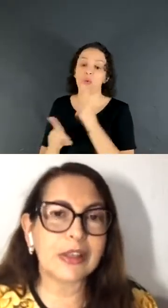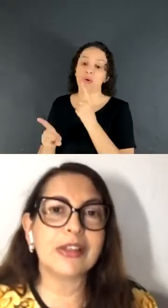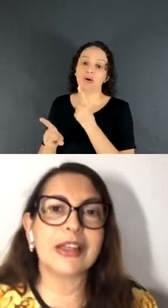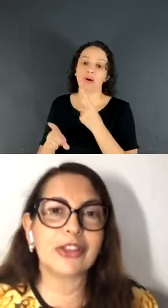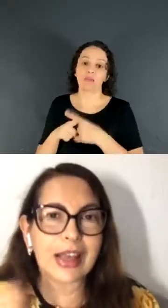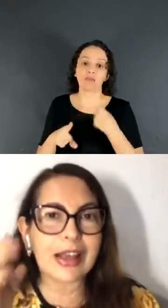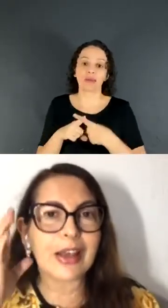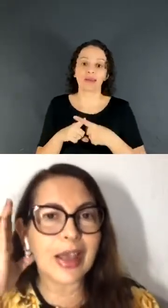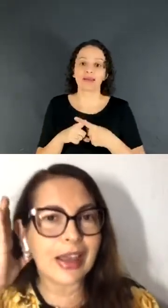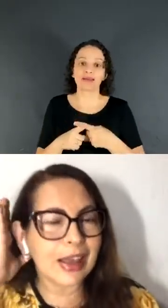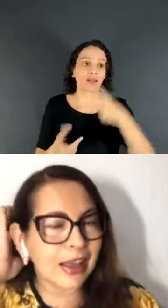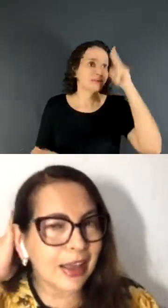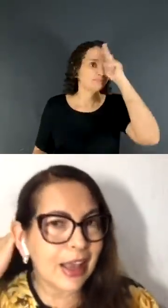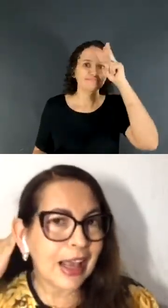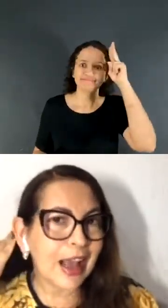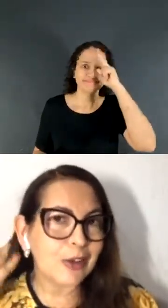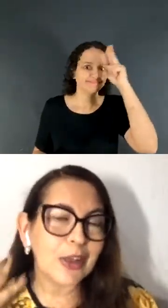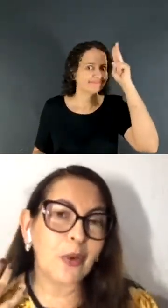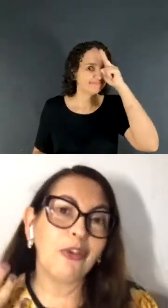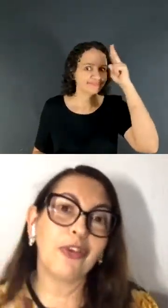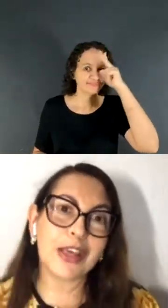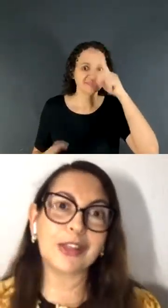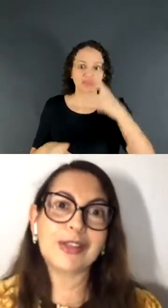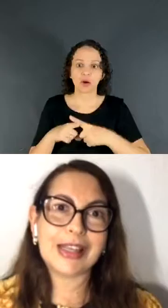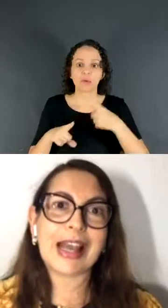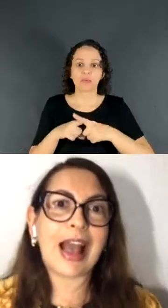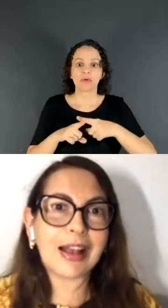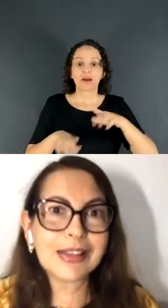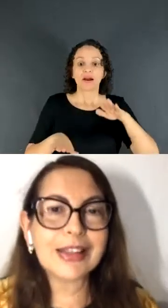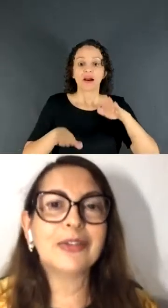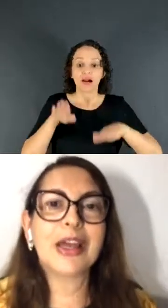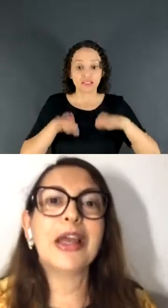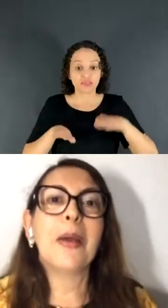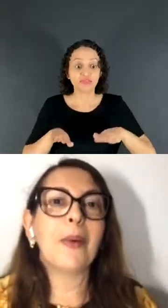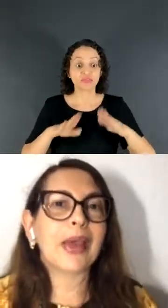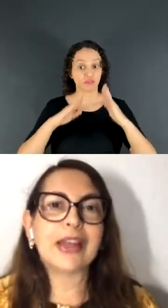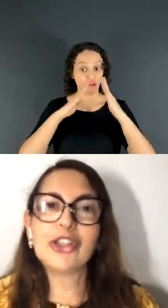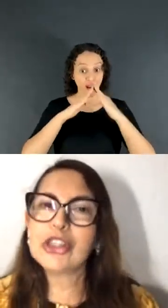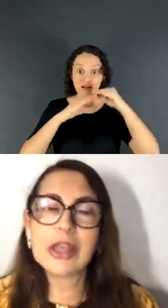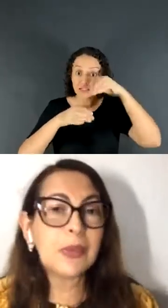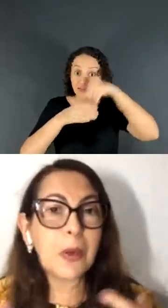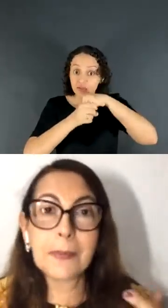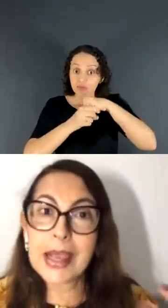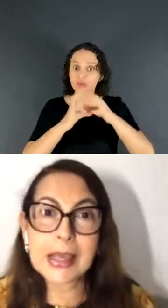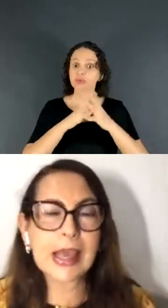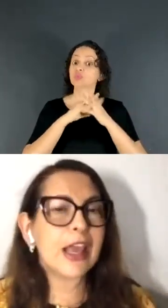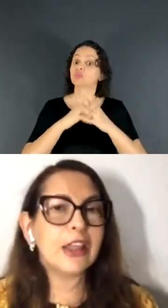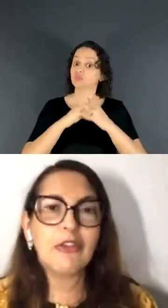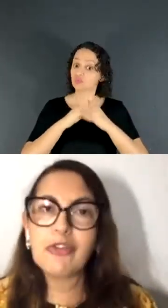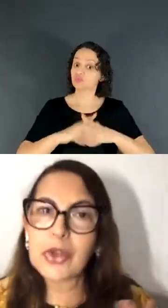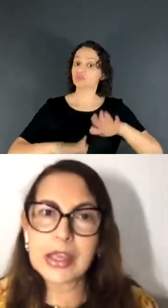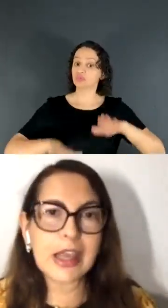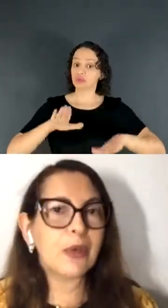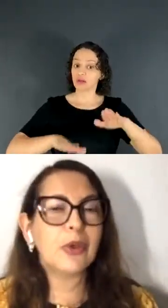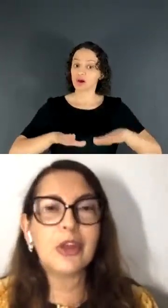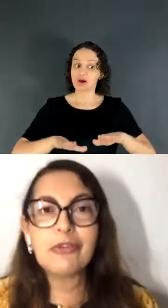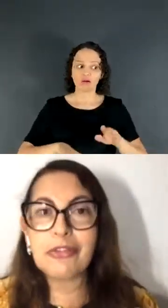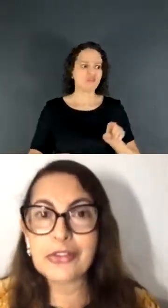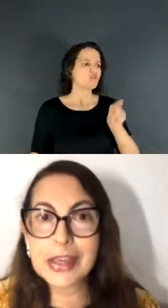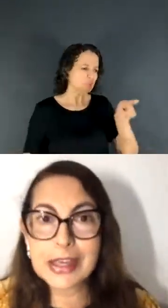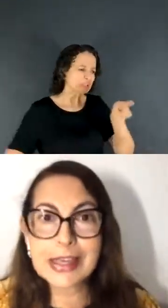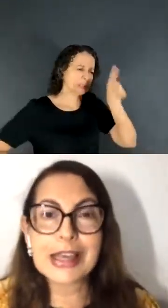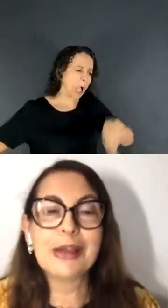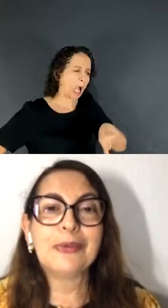isso. Muitas vezes até causa conflitos em casa, né? Porque a gente diz, eu não peguei, não fui eu